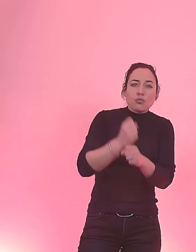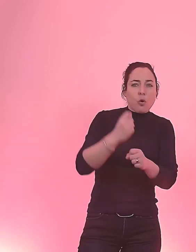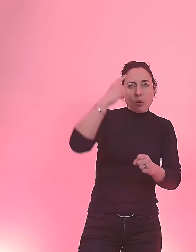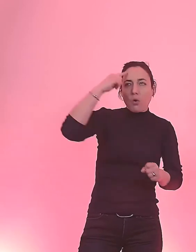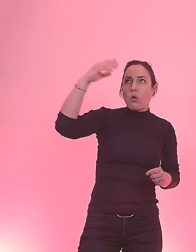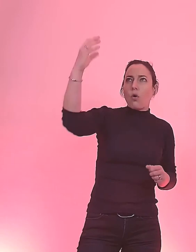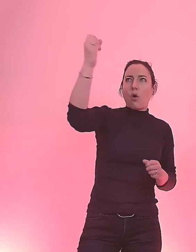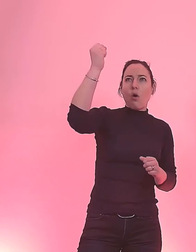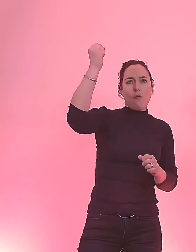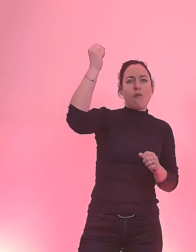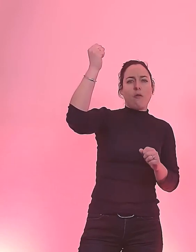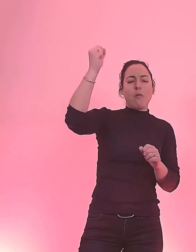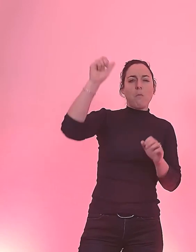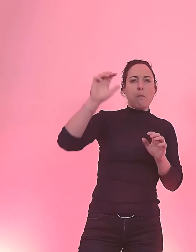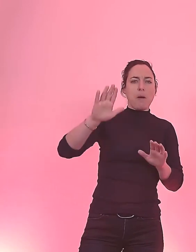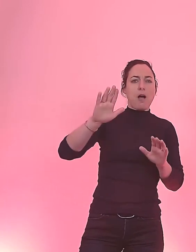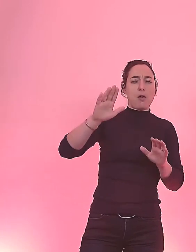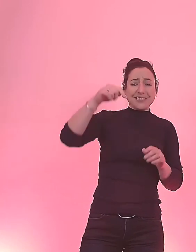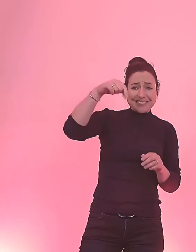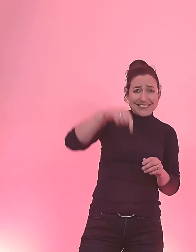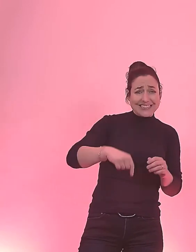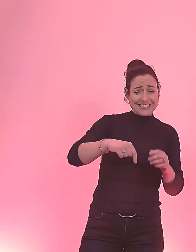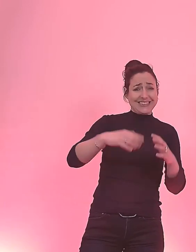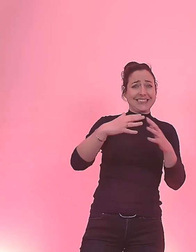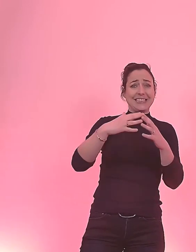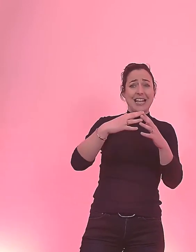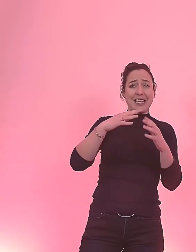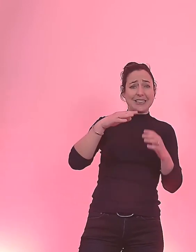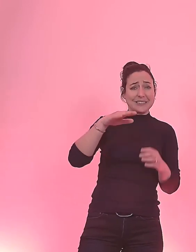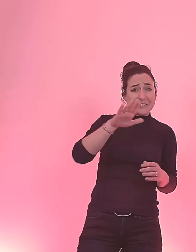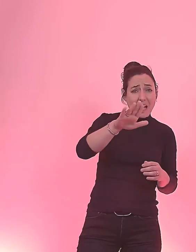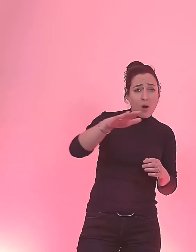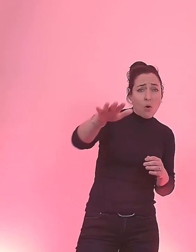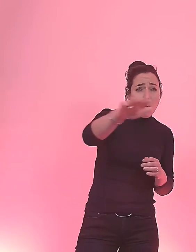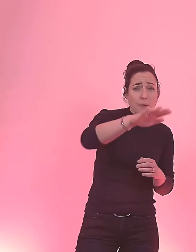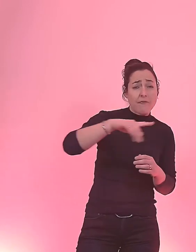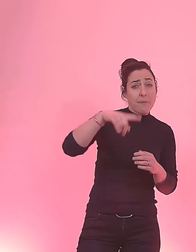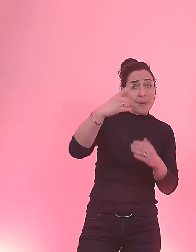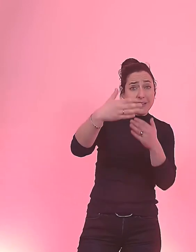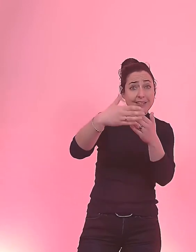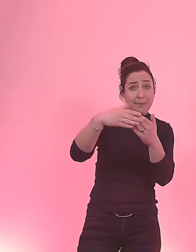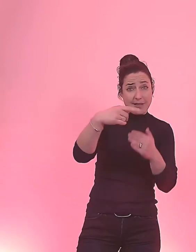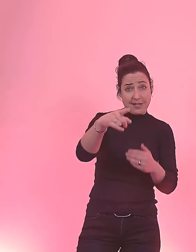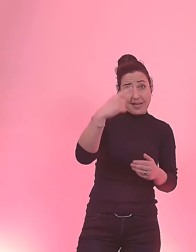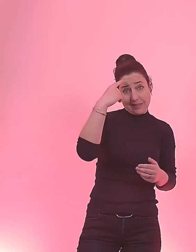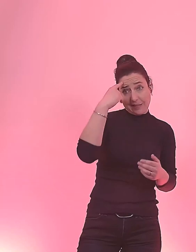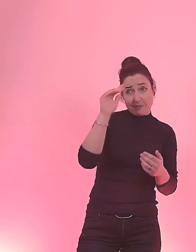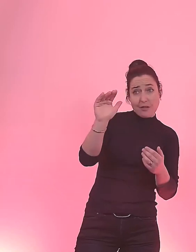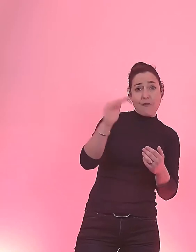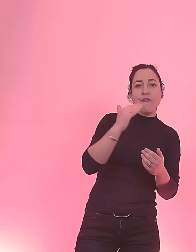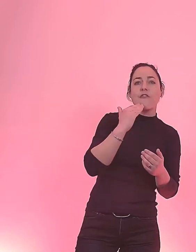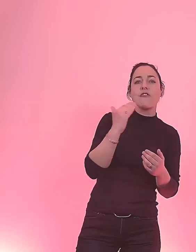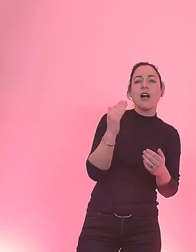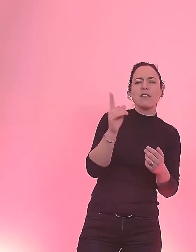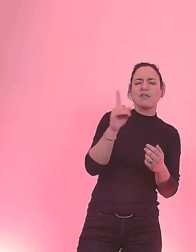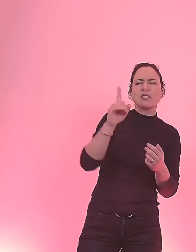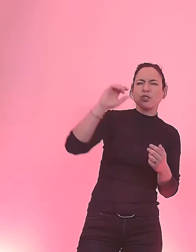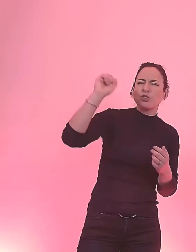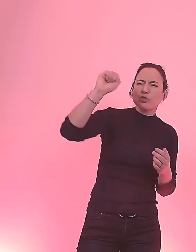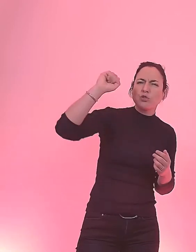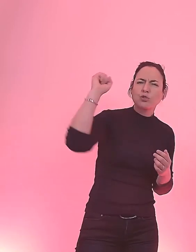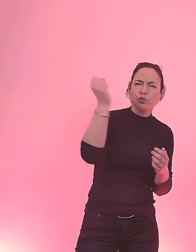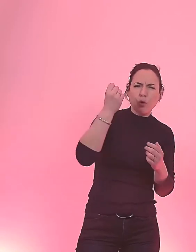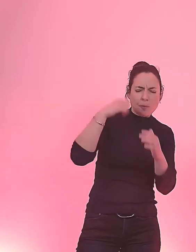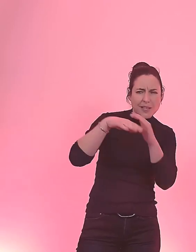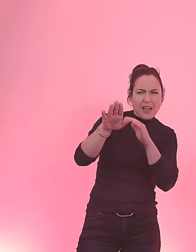behouden ze zijn hier in de kerk ze zijn in jouw omgeving misschien wel dichterbij de je denkt vraag is wat is de storm die op jouw leven heeft